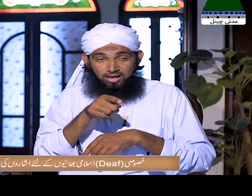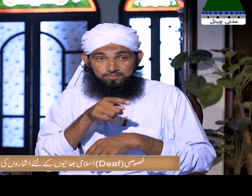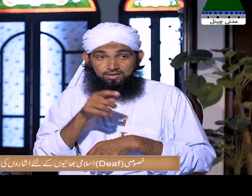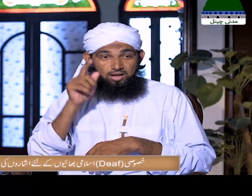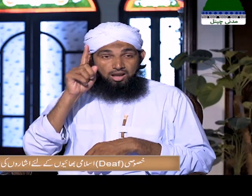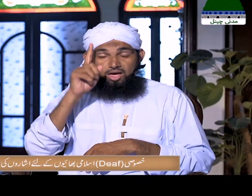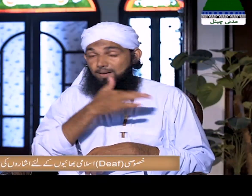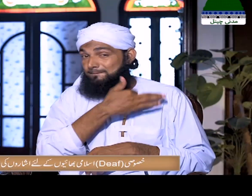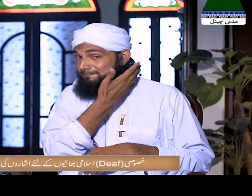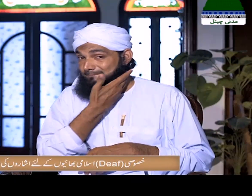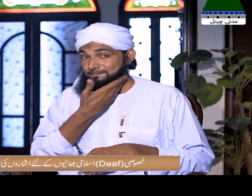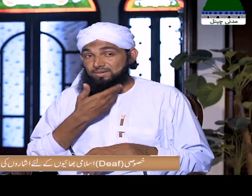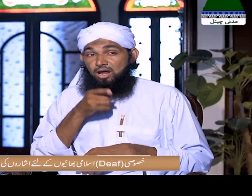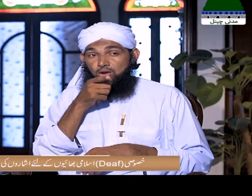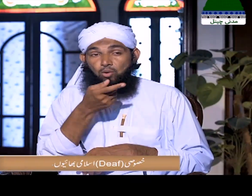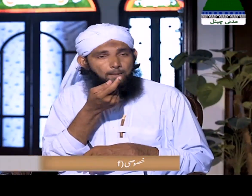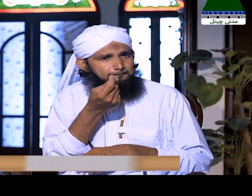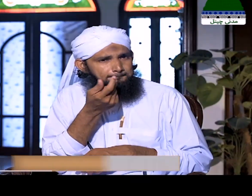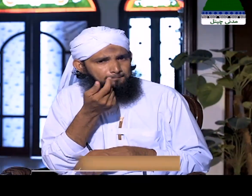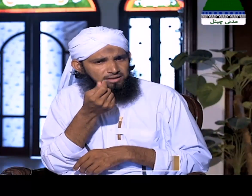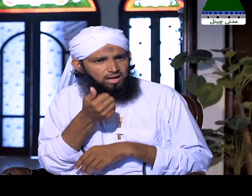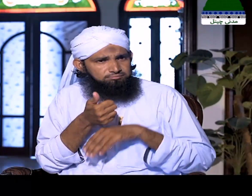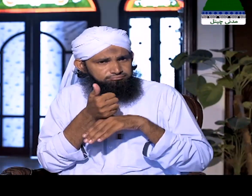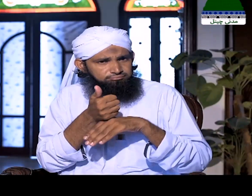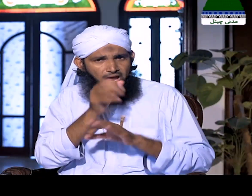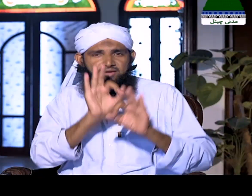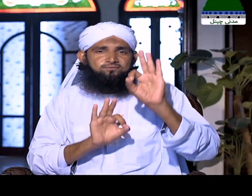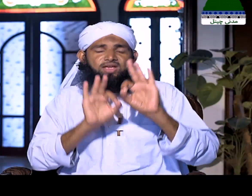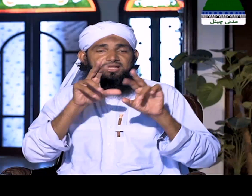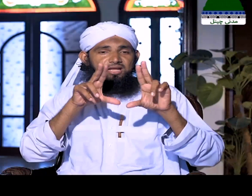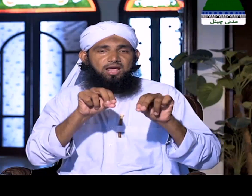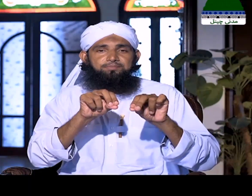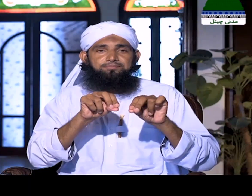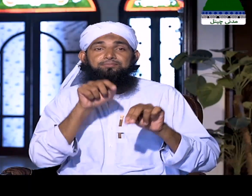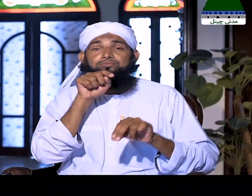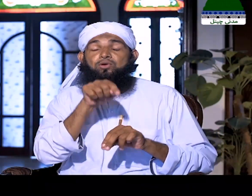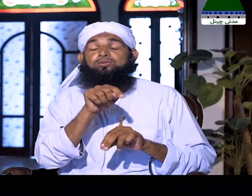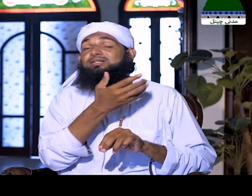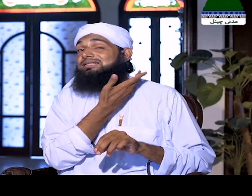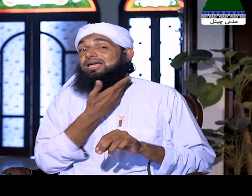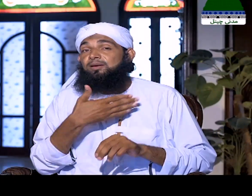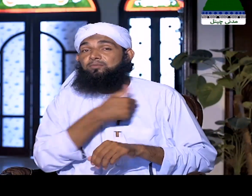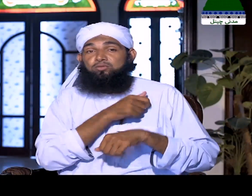وجہ سے اسے عذاب نہ دے تو اس کی موت کے وقت اسے جائز وصیت کی توفیق عطا فرما دیتا